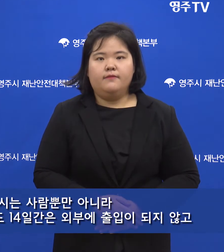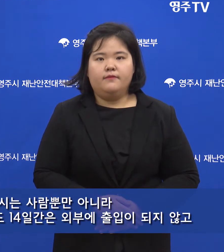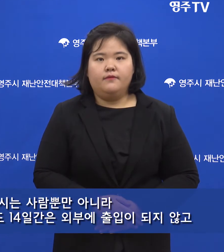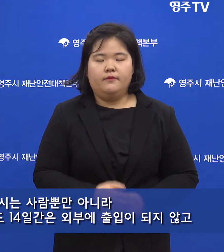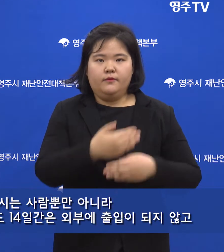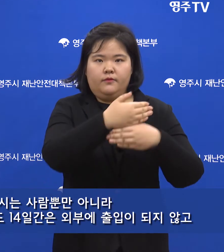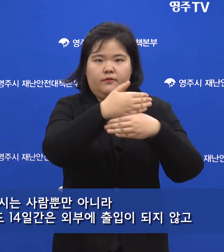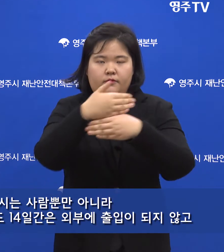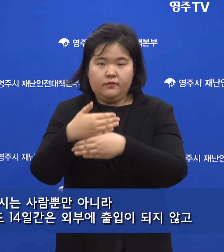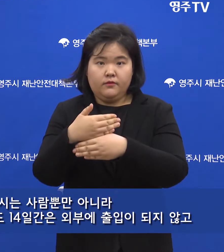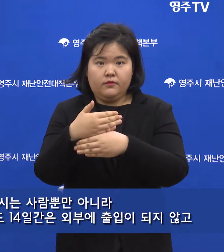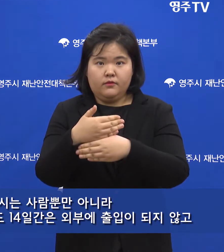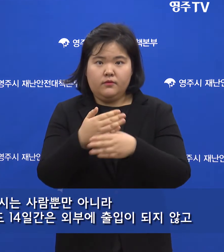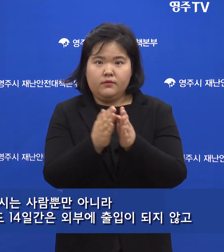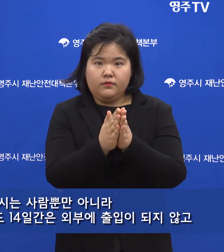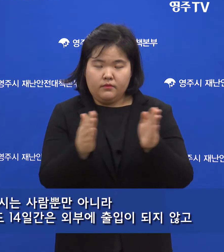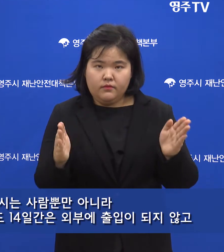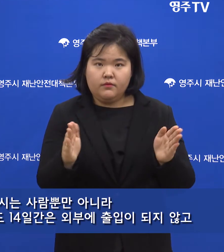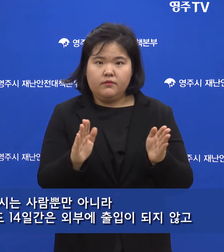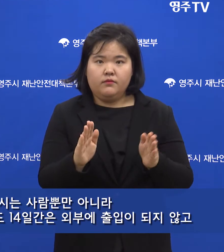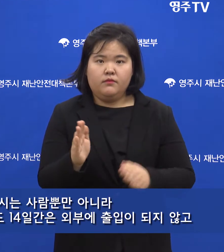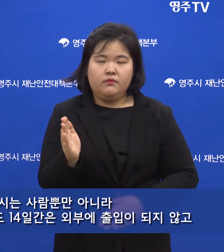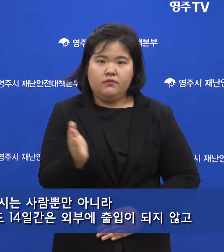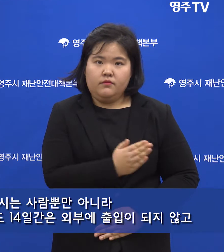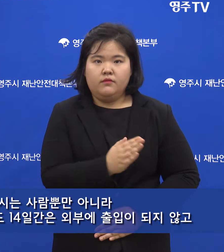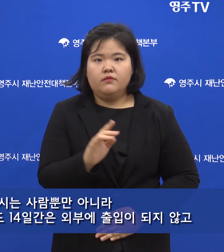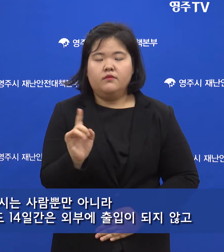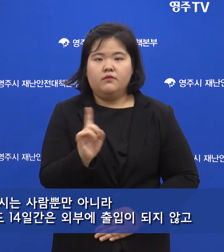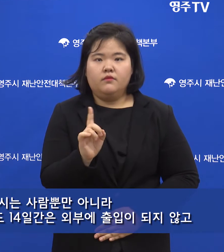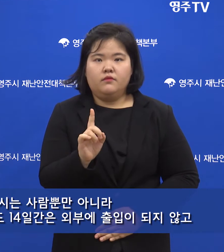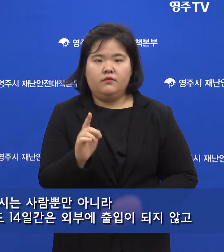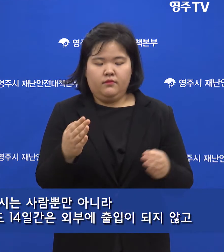여기에 코호트 격리가 되면 거기에